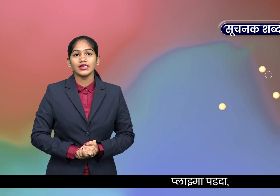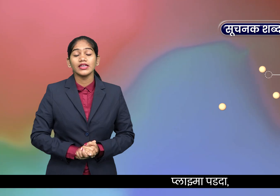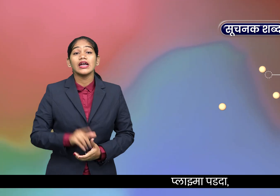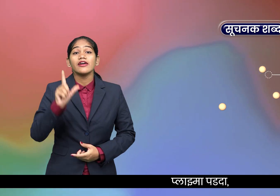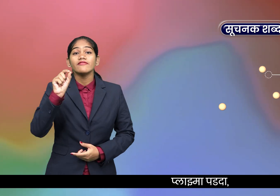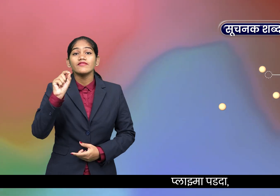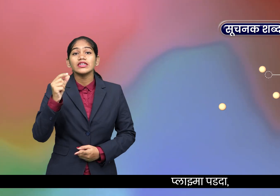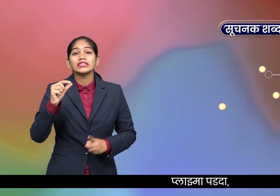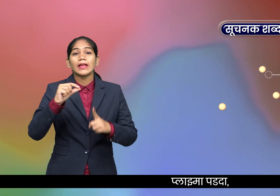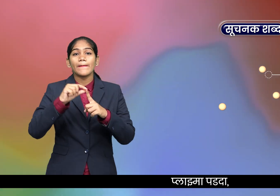प्लाझ्मा पडदा,